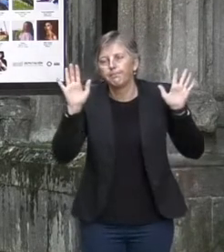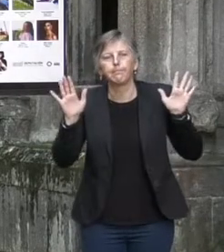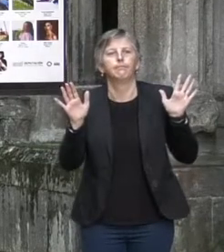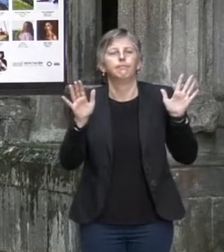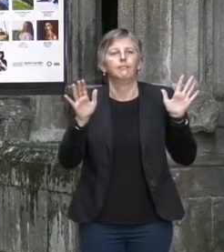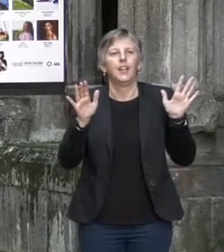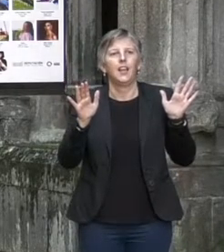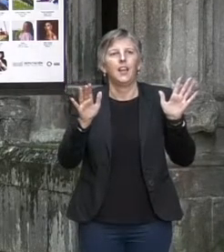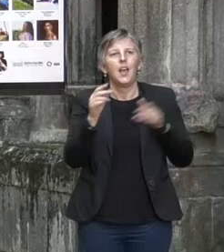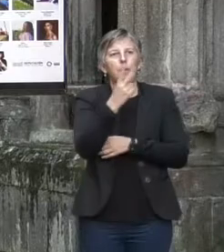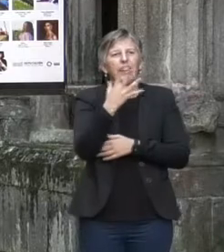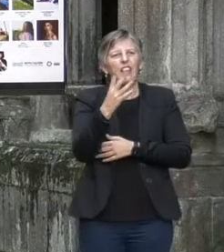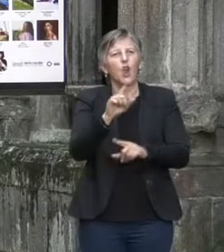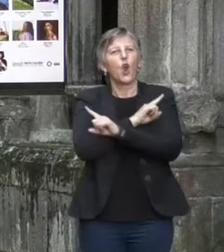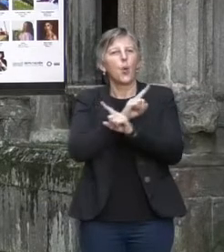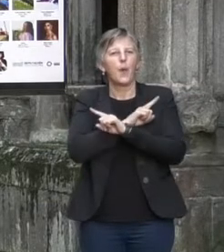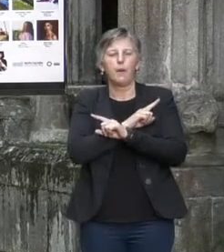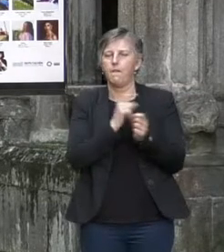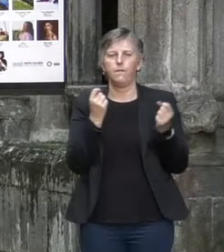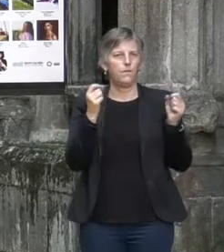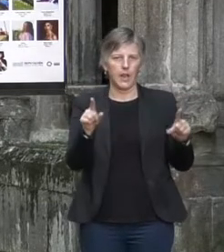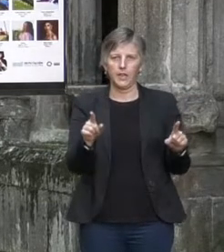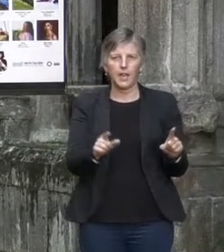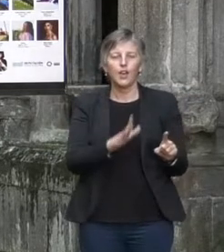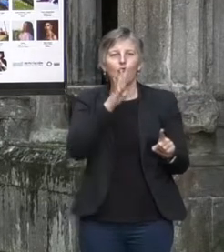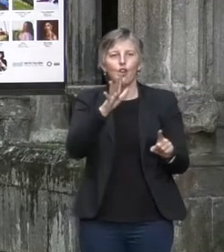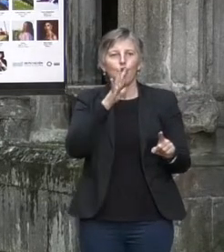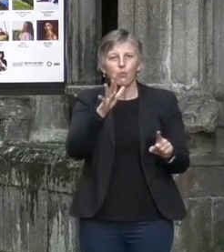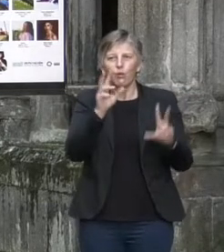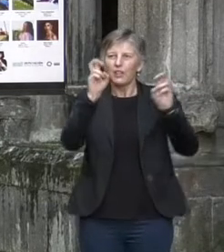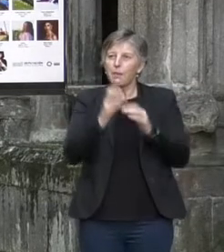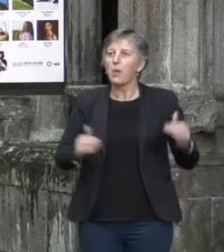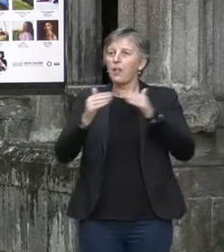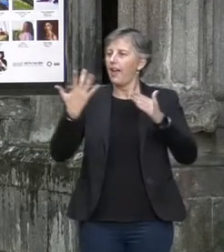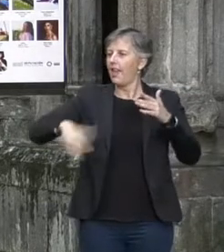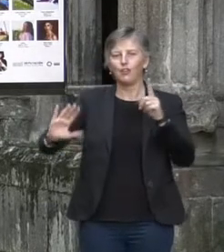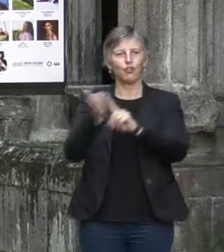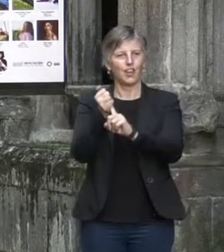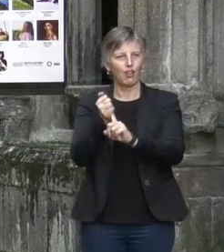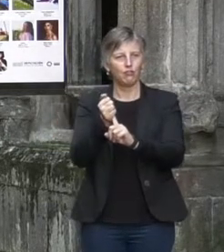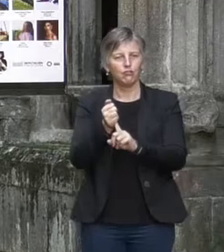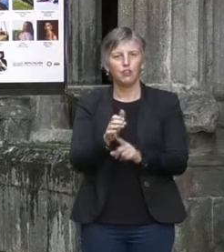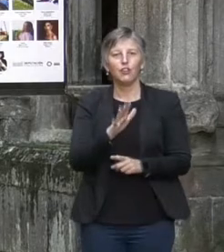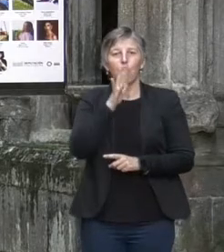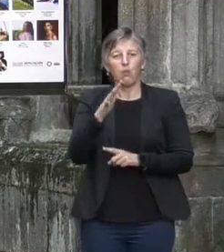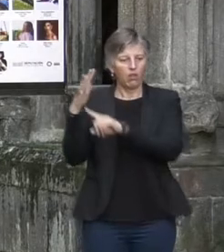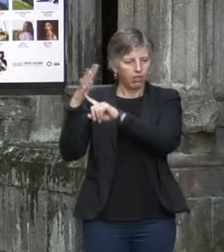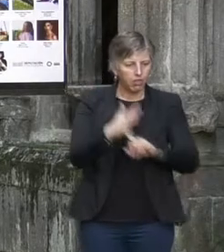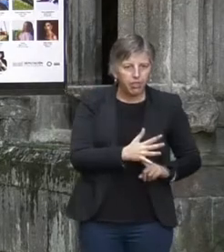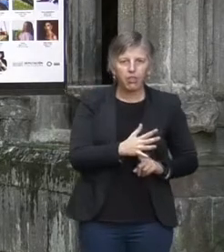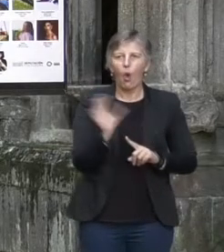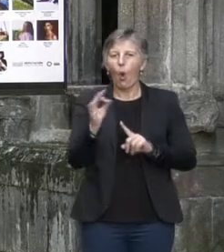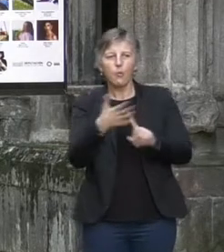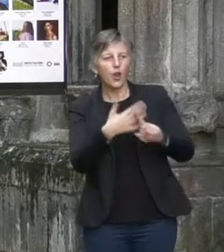que facer un 25 de novembro, porque teñamos conquerido a igualdade e porque xa non haxa discriminacións